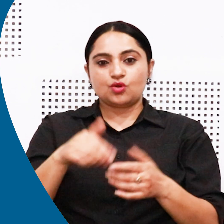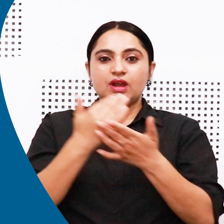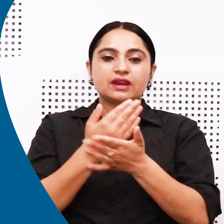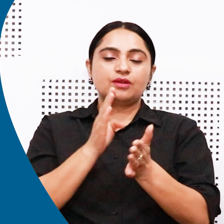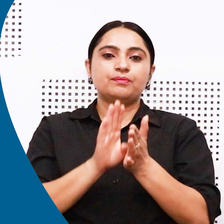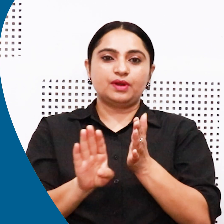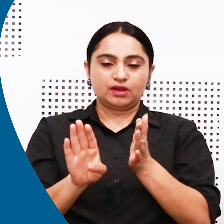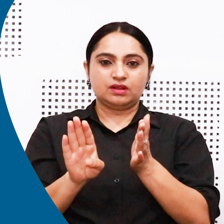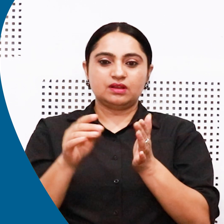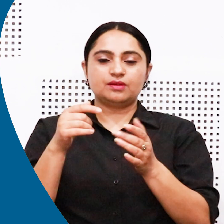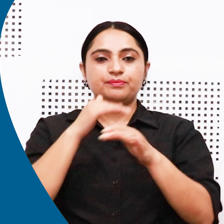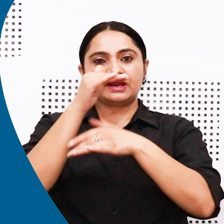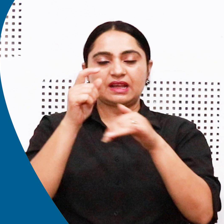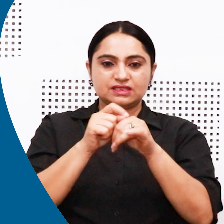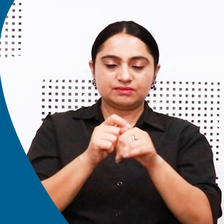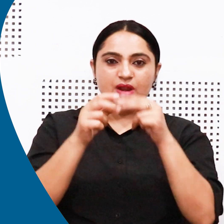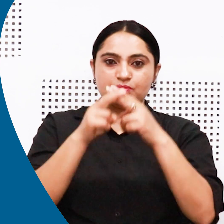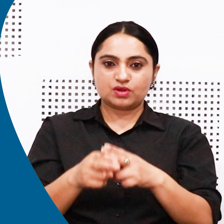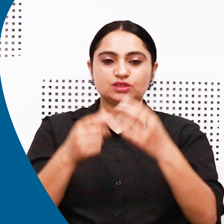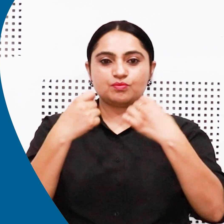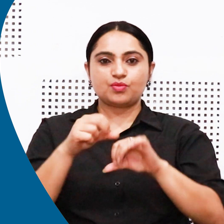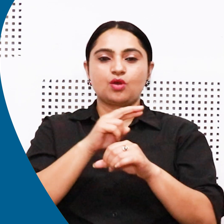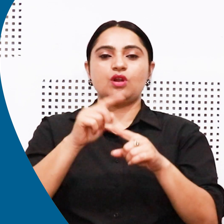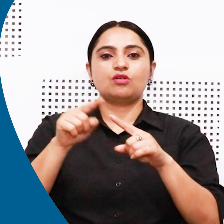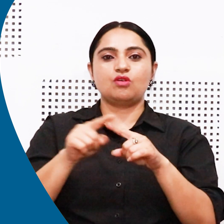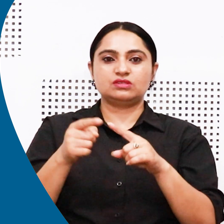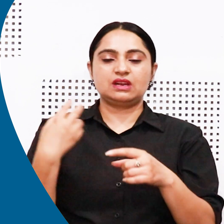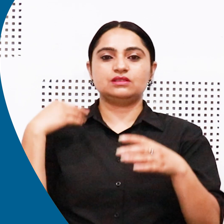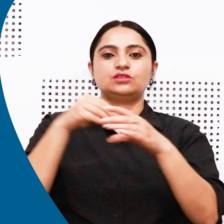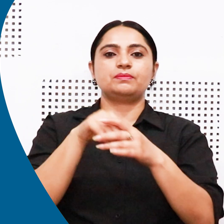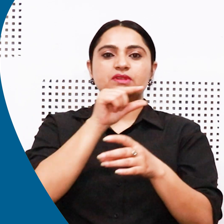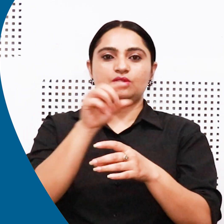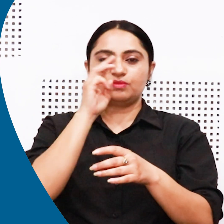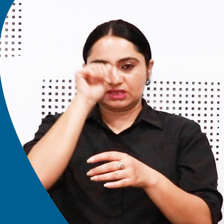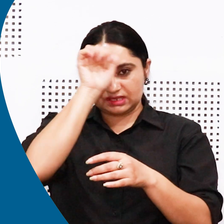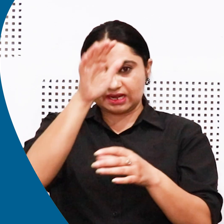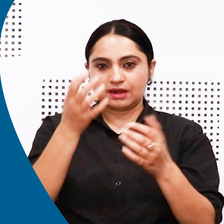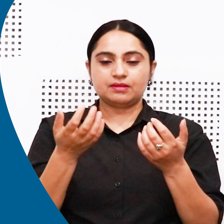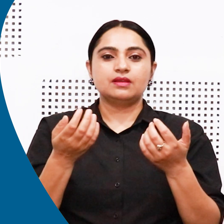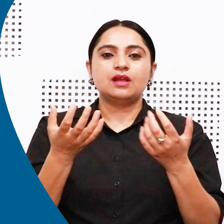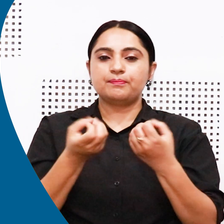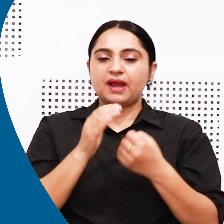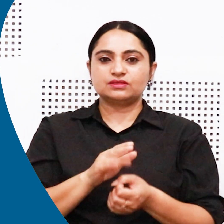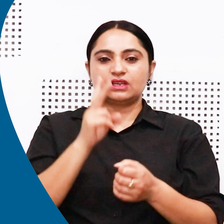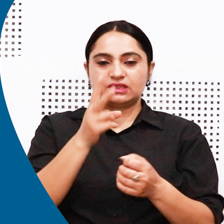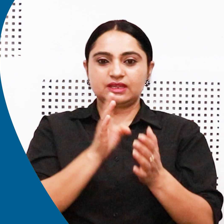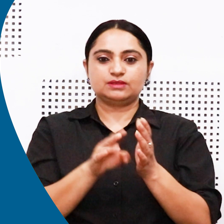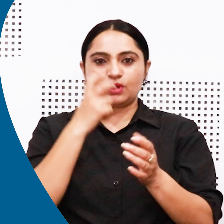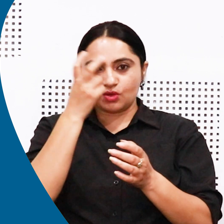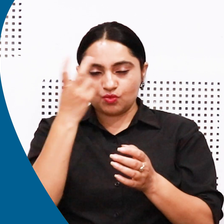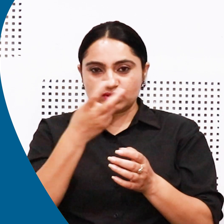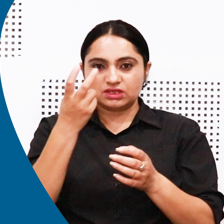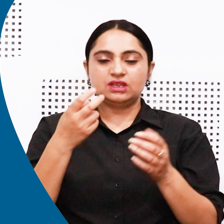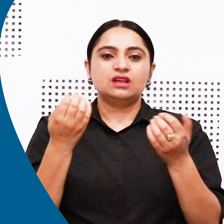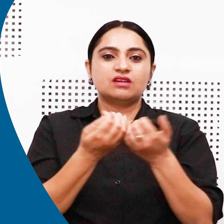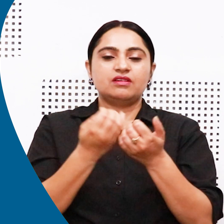हुने गरेका विकास निर्माण, बजेट परिचालन र खर्च तथा सहभागिता विषयमा जानकारी पाउने गरेका छन्। यसबाट खोजी नीति गर्ने